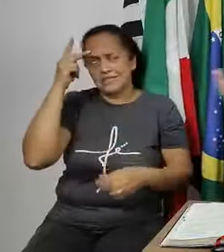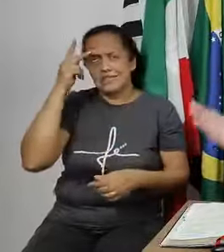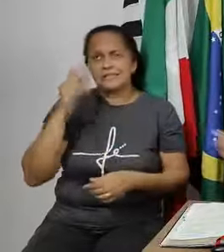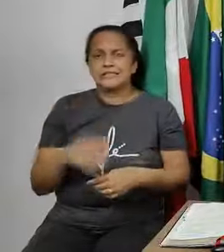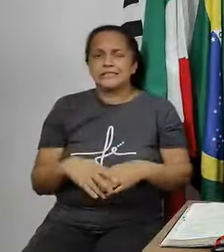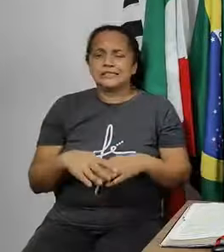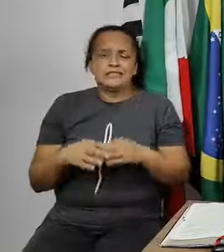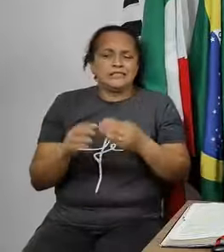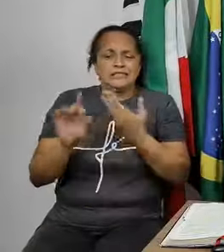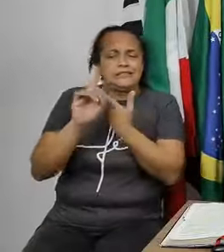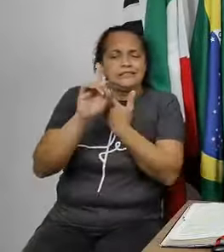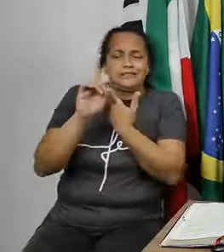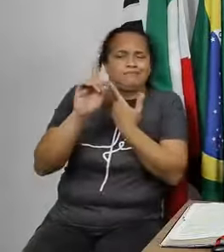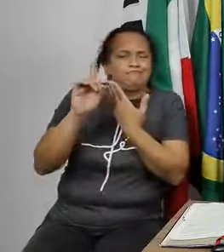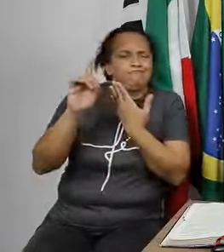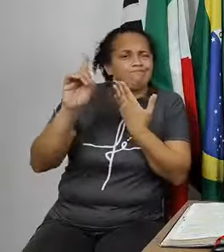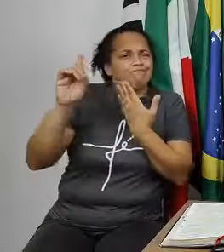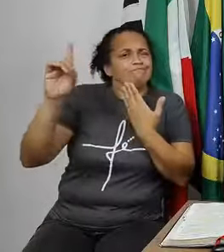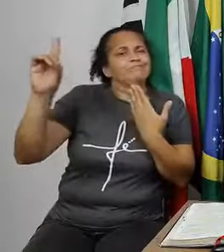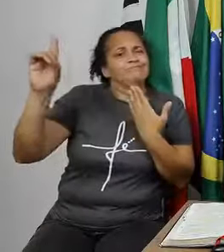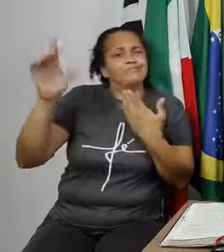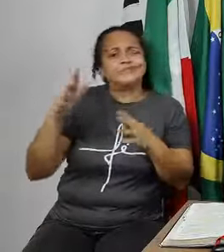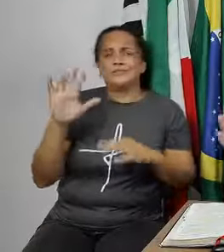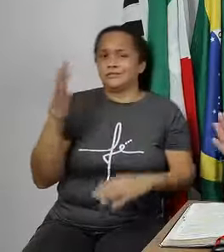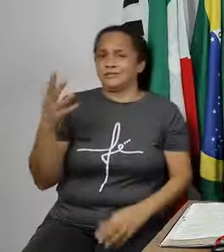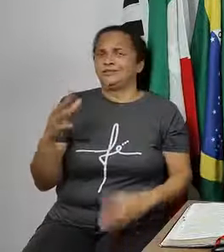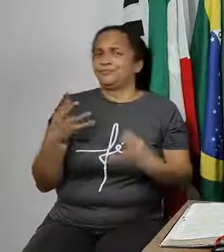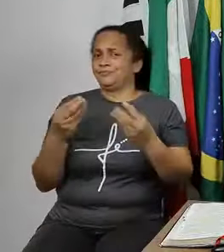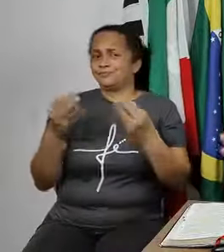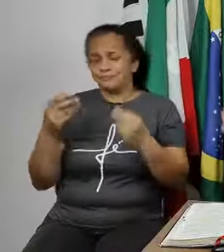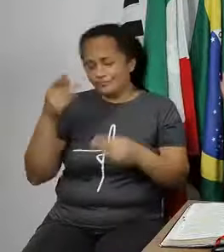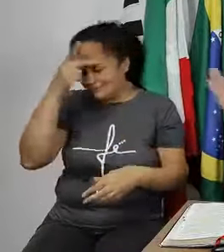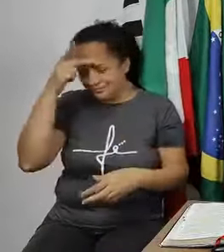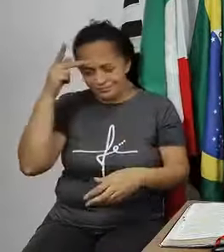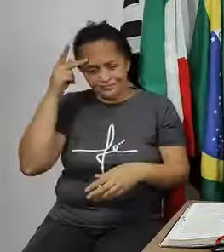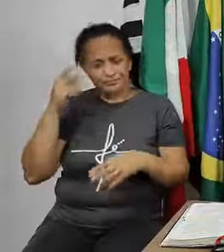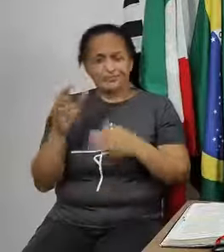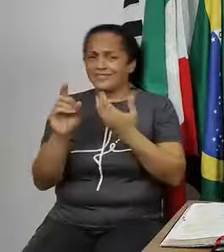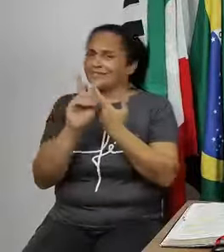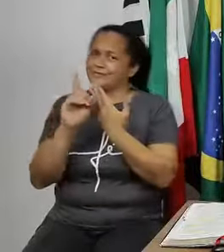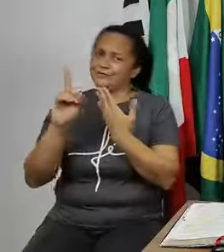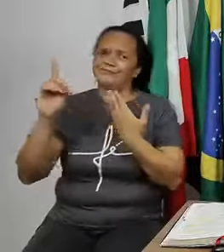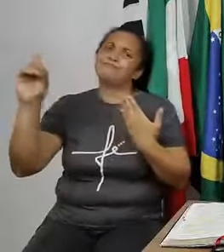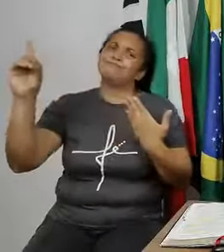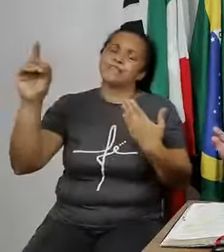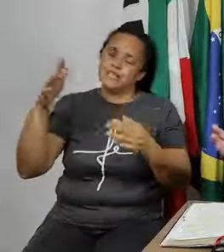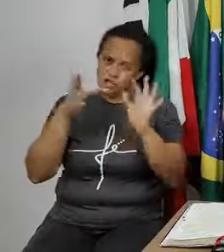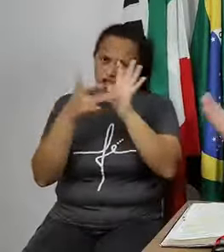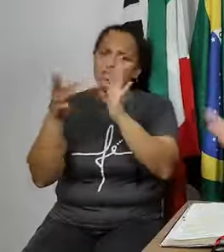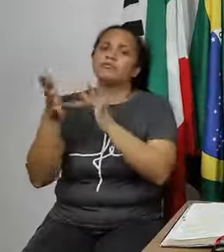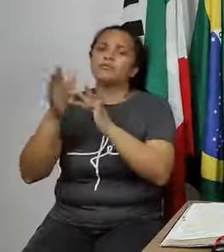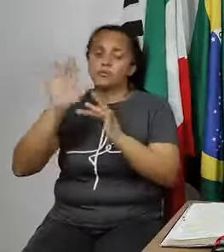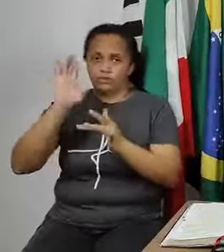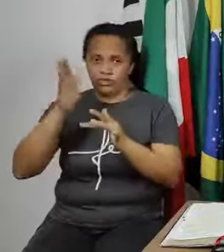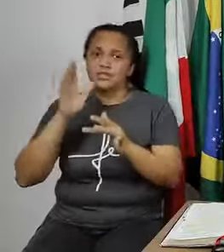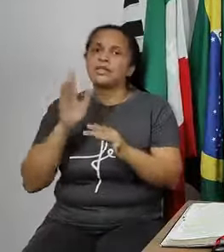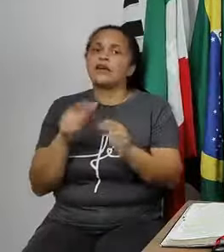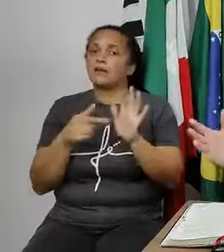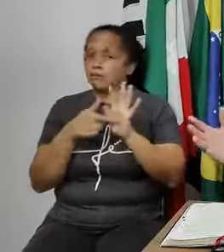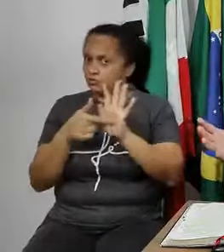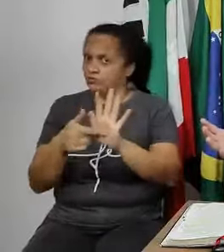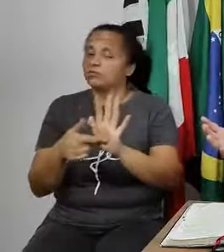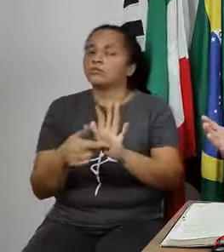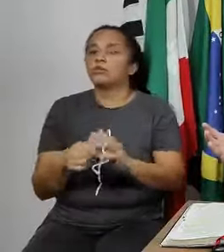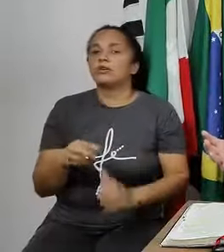tempo de frieza e Jesus já havia alertado. Ele diz, um dos sinais da volta de Jesus está em Mateus 24, 12.